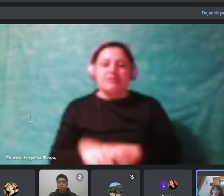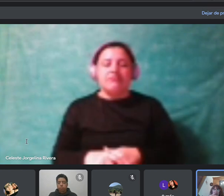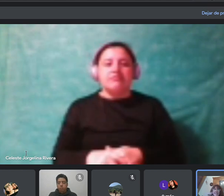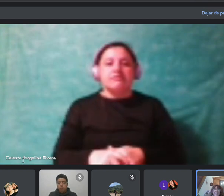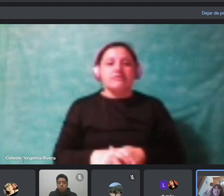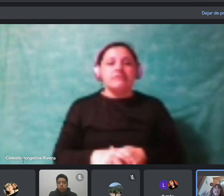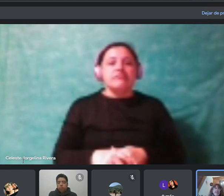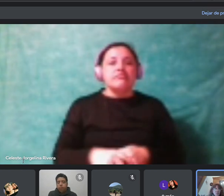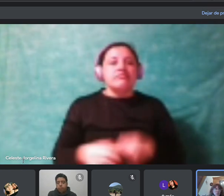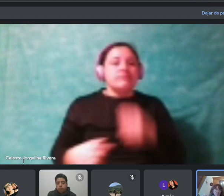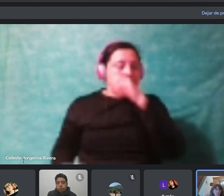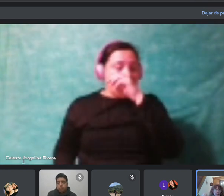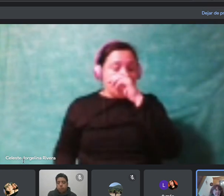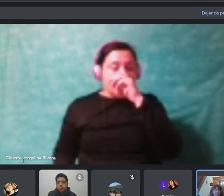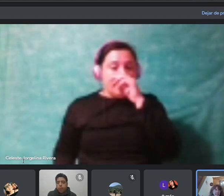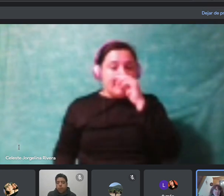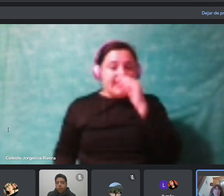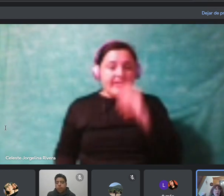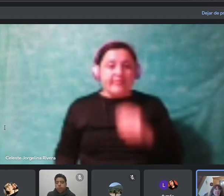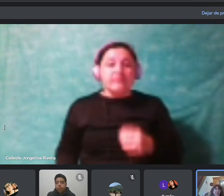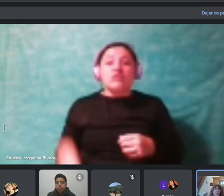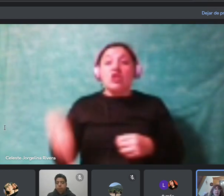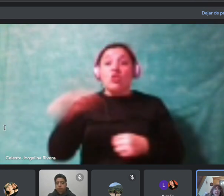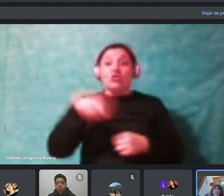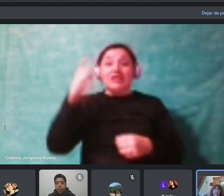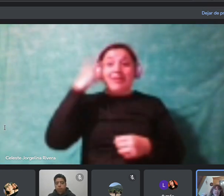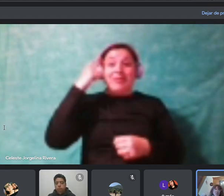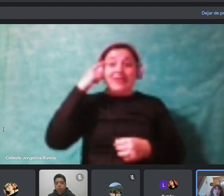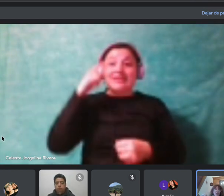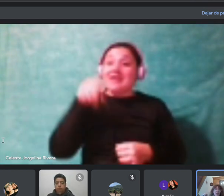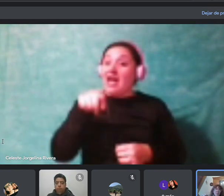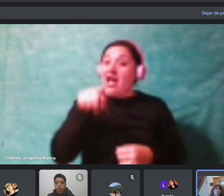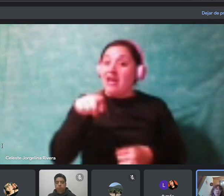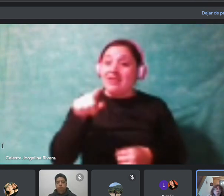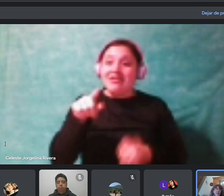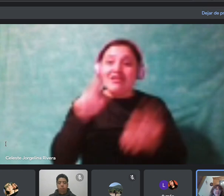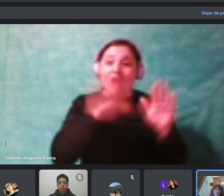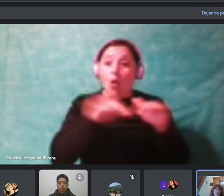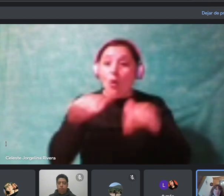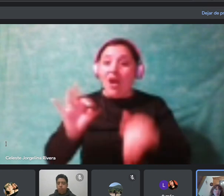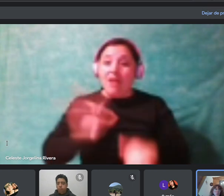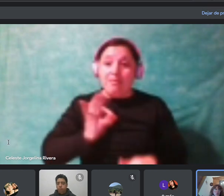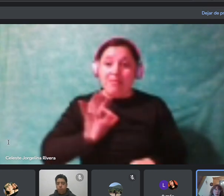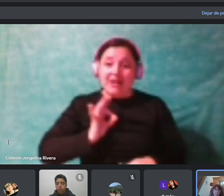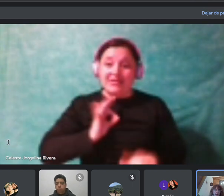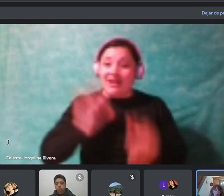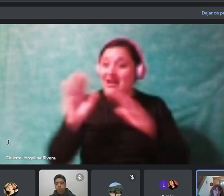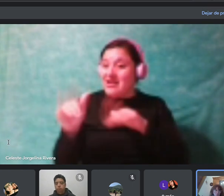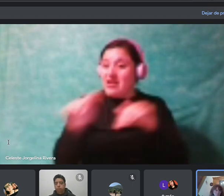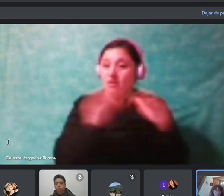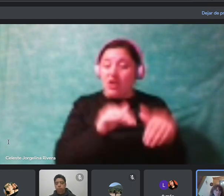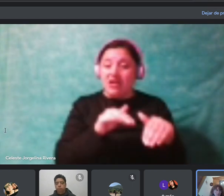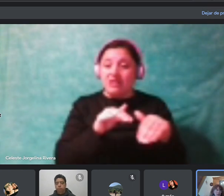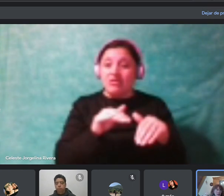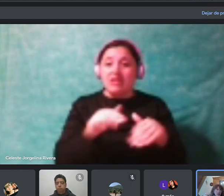Bien, así sería entonces el parcial y vamos a seguir practicando y poniendo el acento en algunos aspectos.